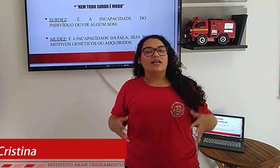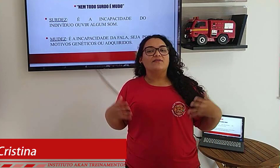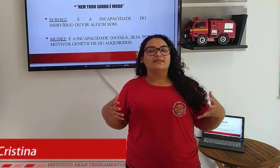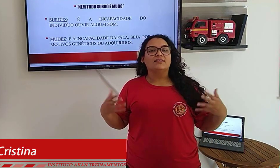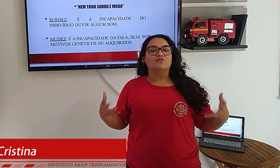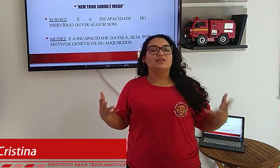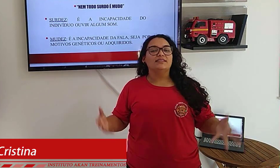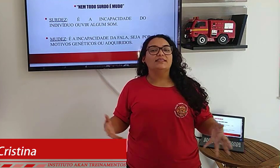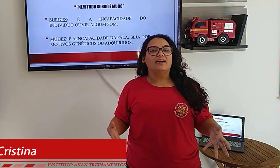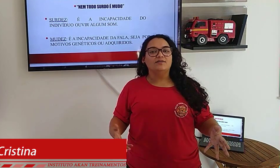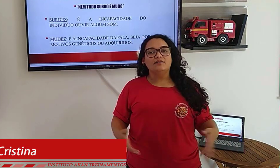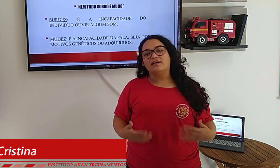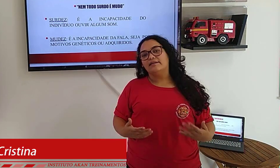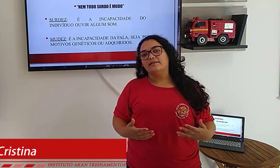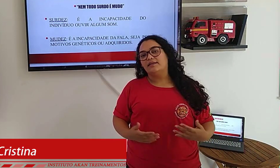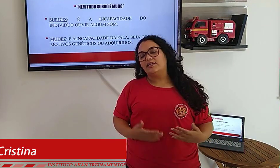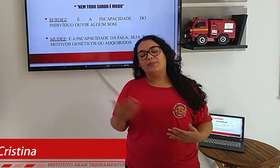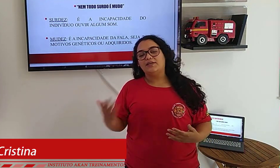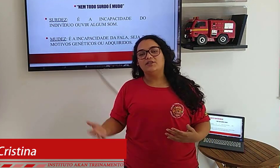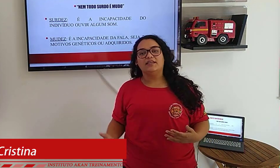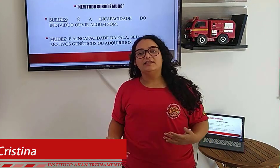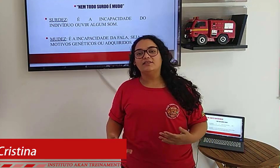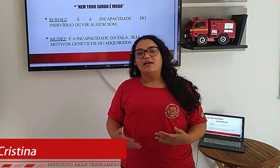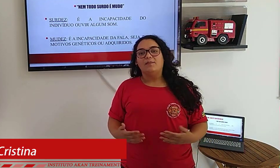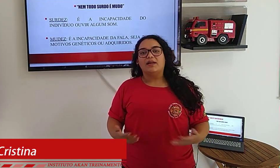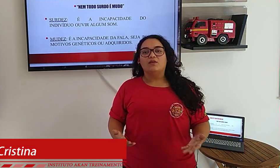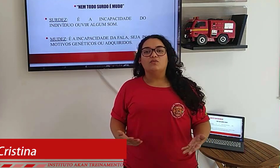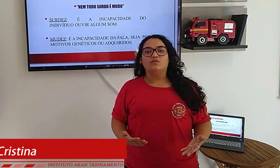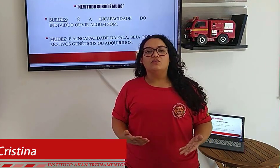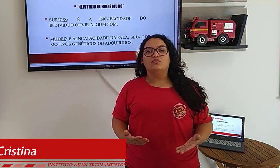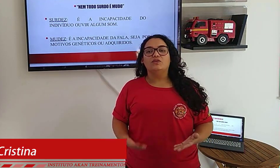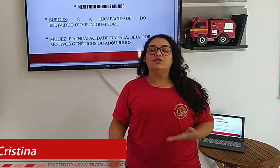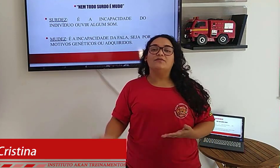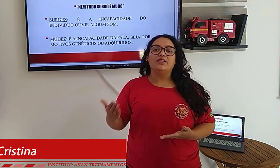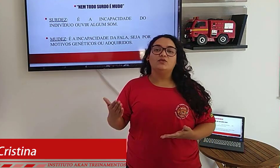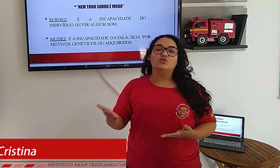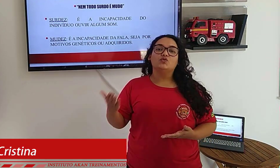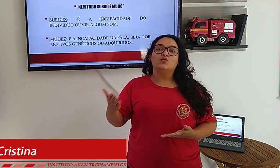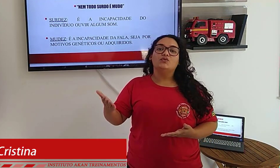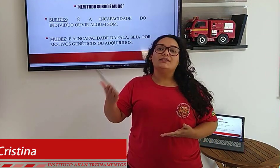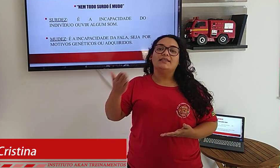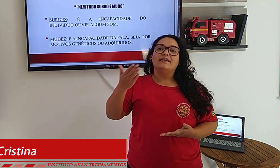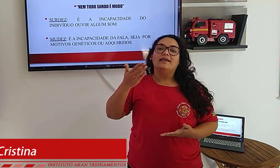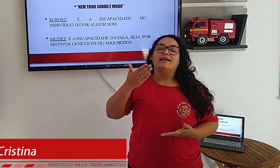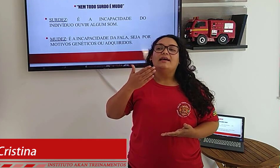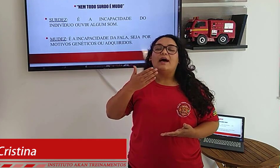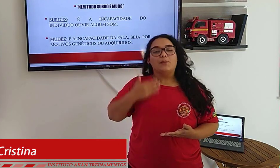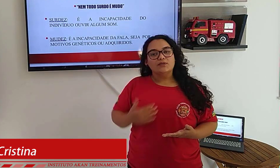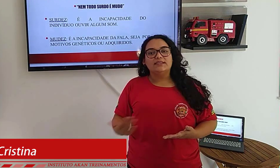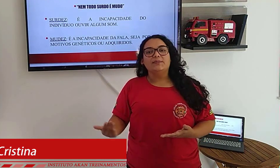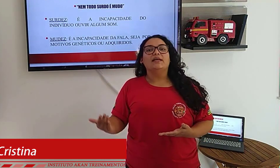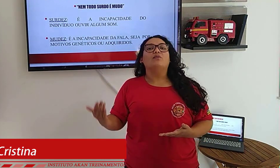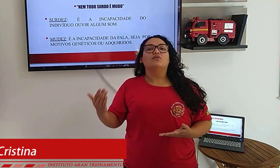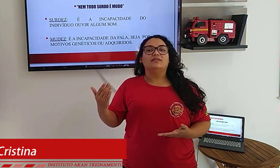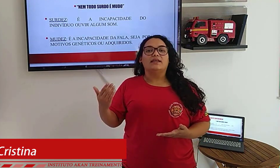sendo utilizado em pesquisas para que o indivíduo surdo se aproxime da música, né? Que ele